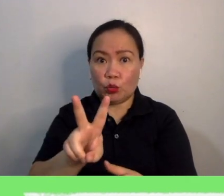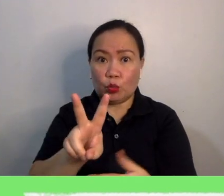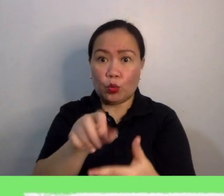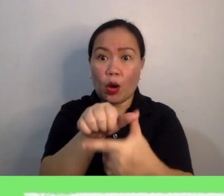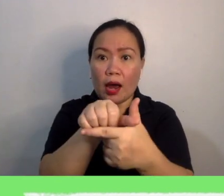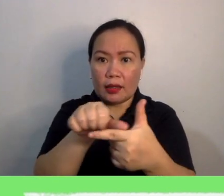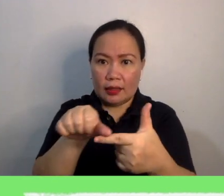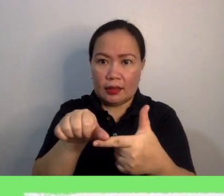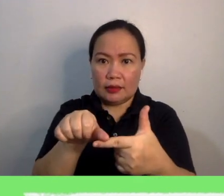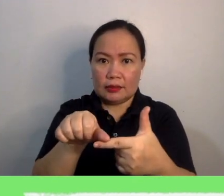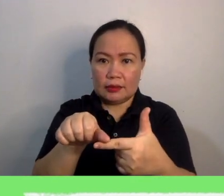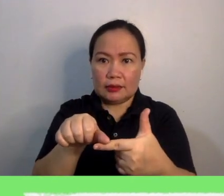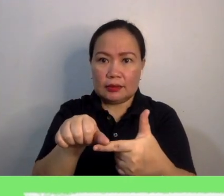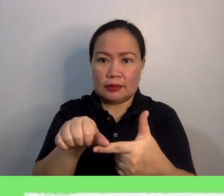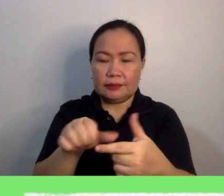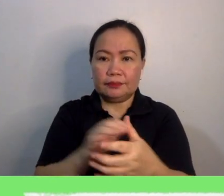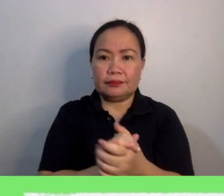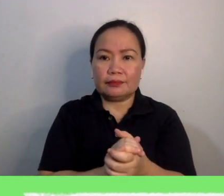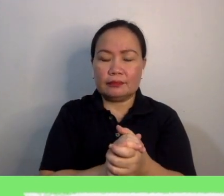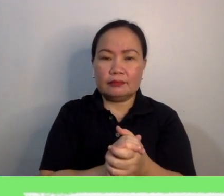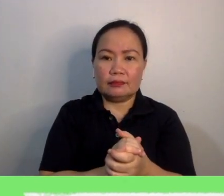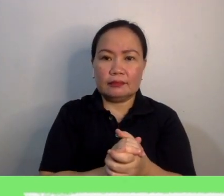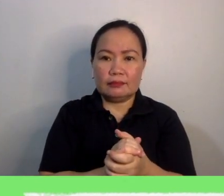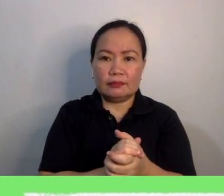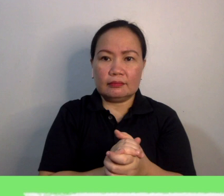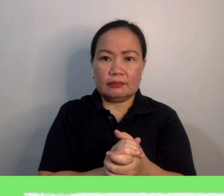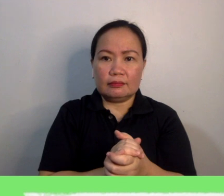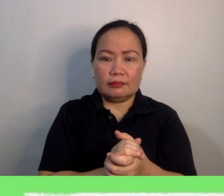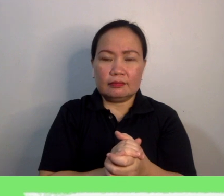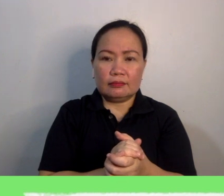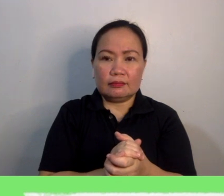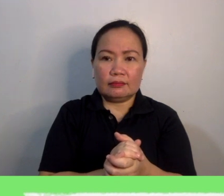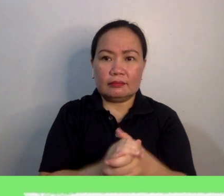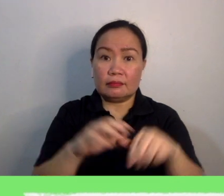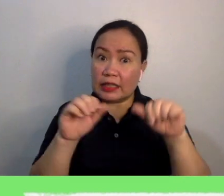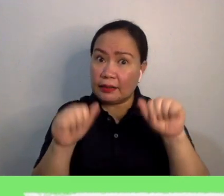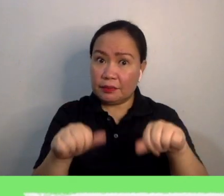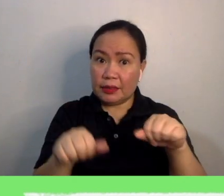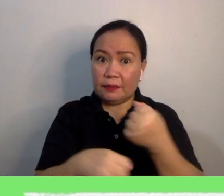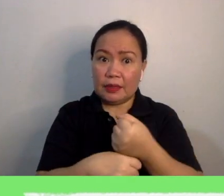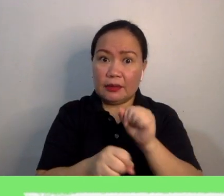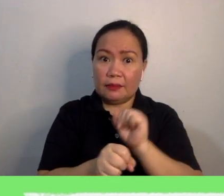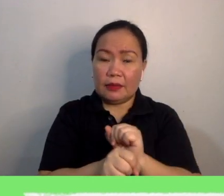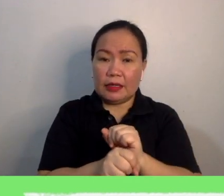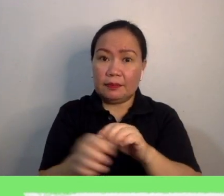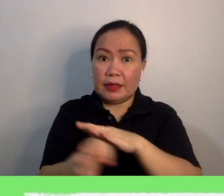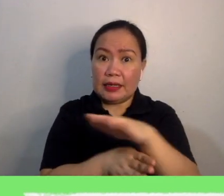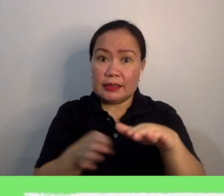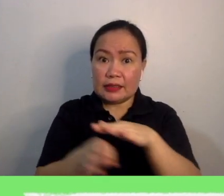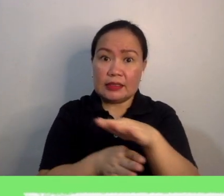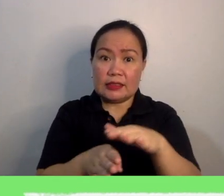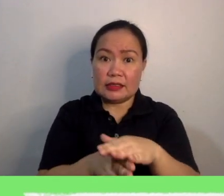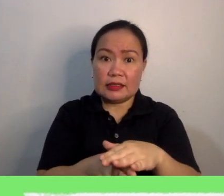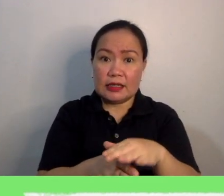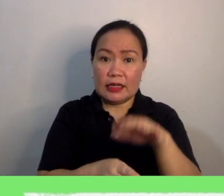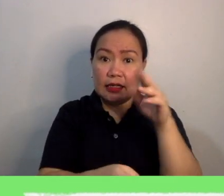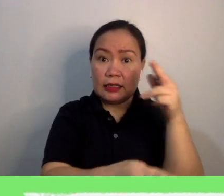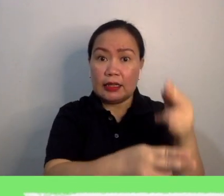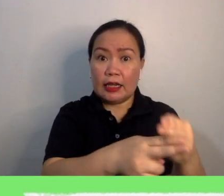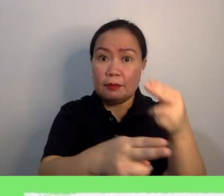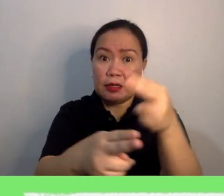dapat dalawang angles po siya. Okay? Any two angles that can be made as the basis